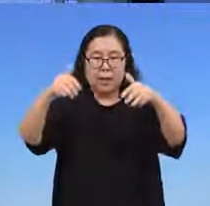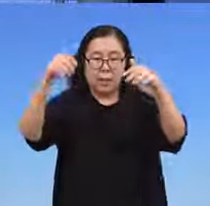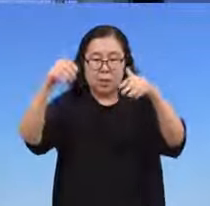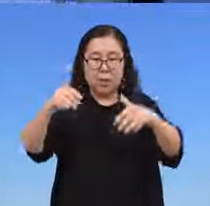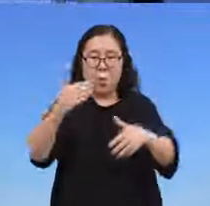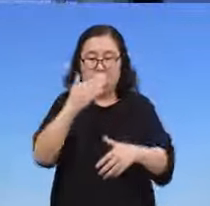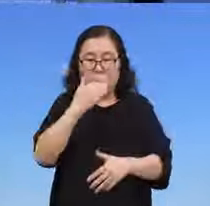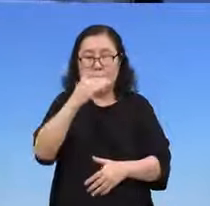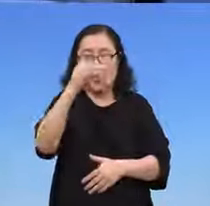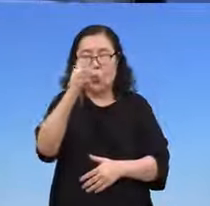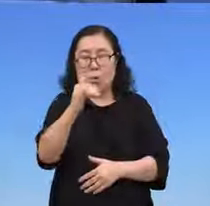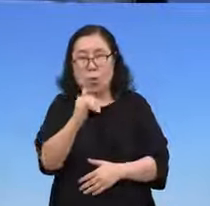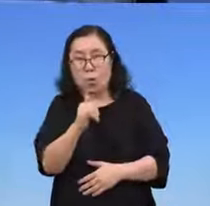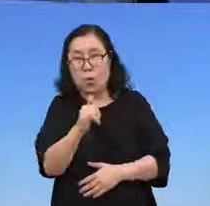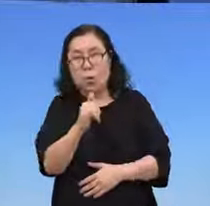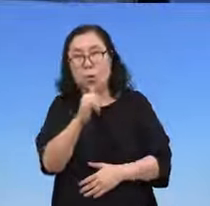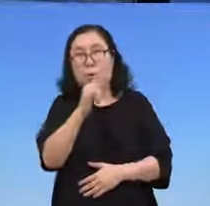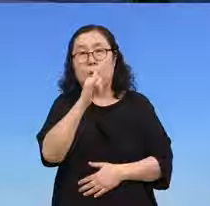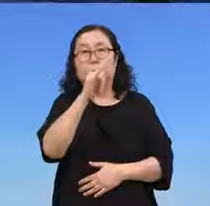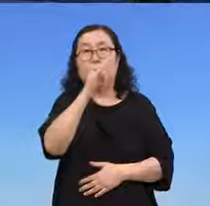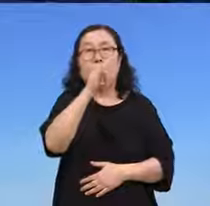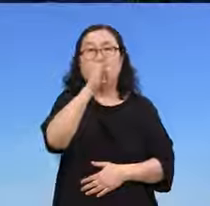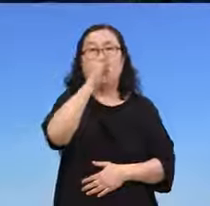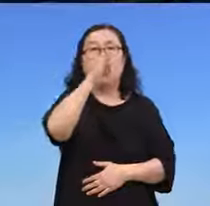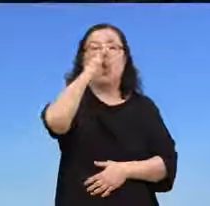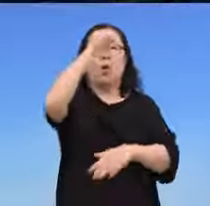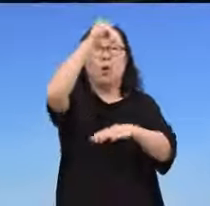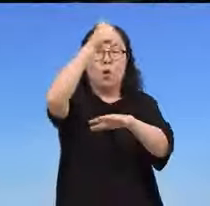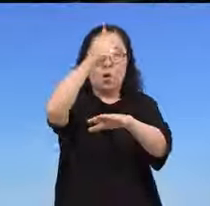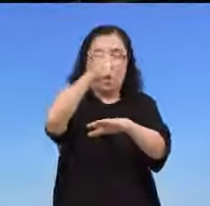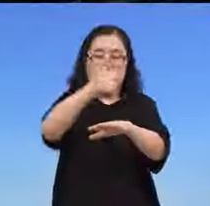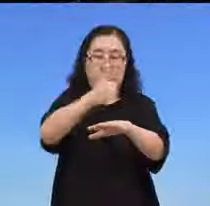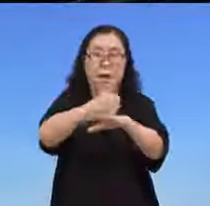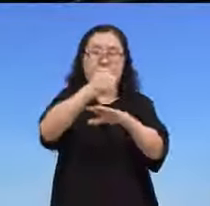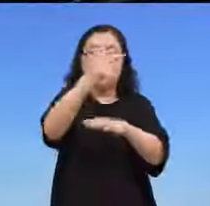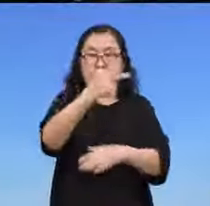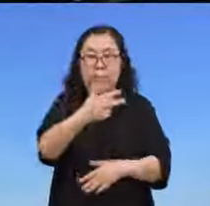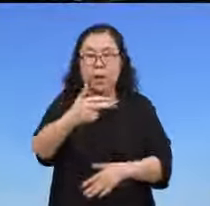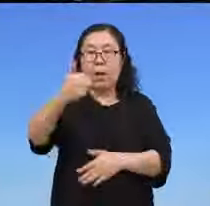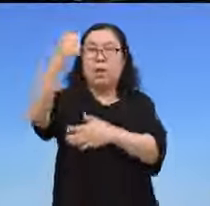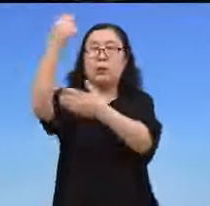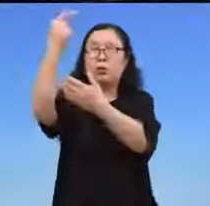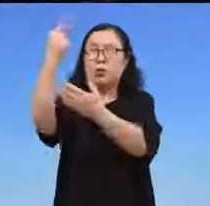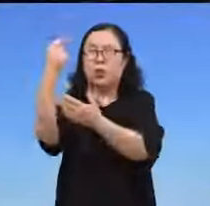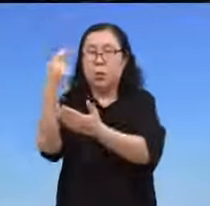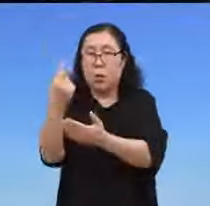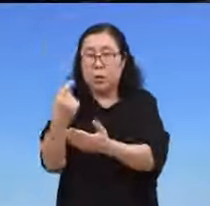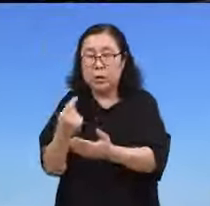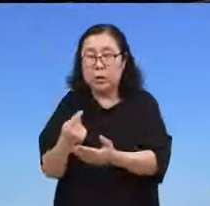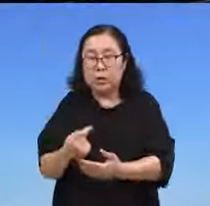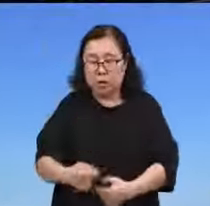갈망합니다. 마침내 주 오셔서